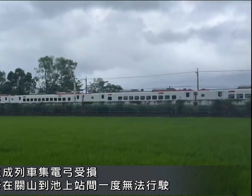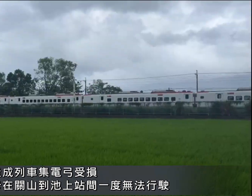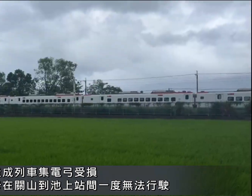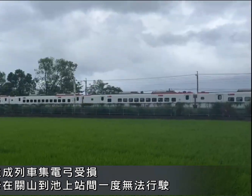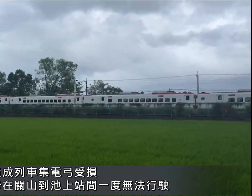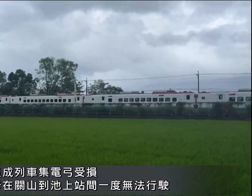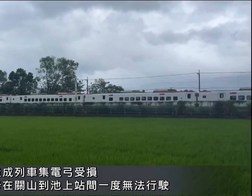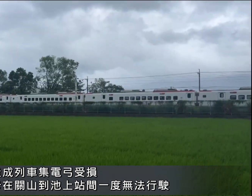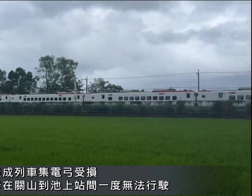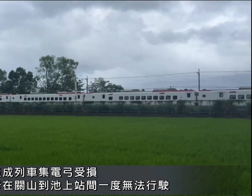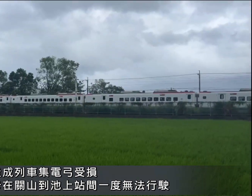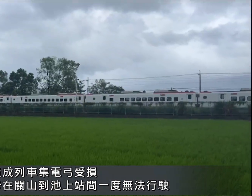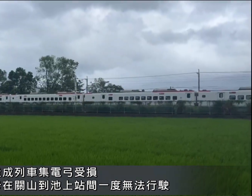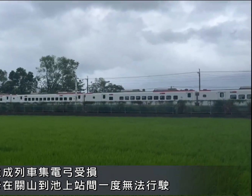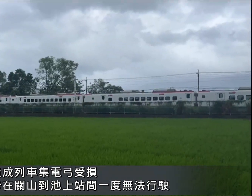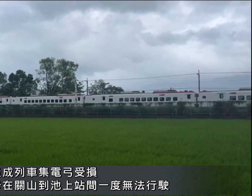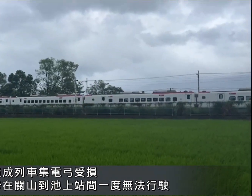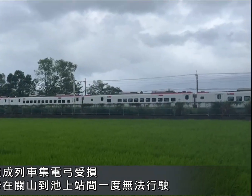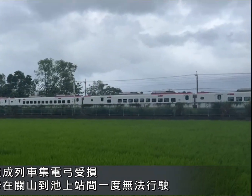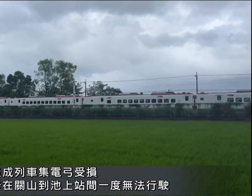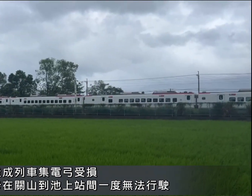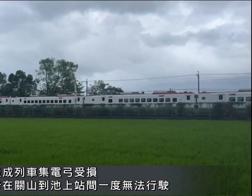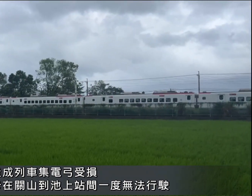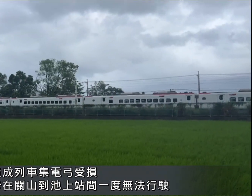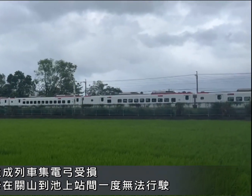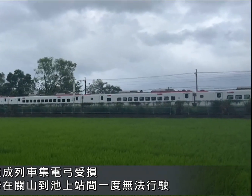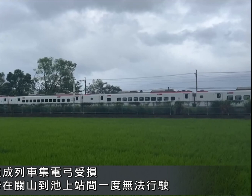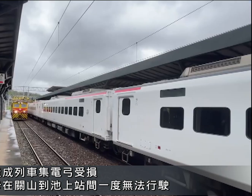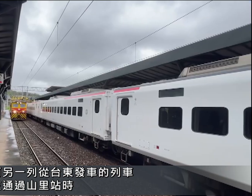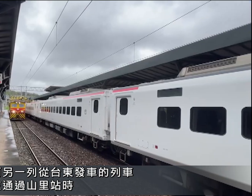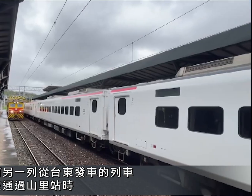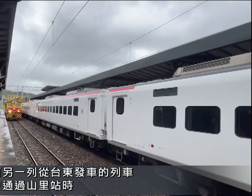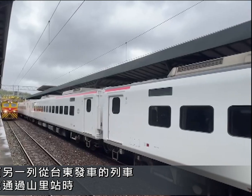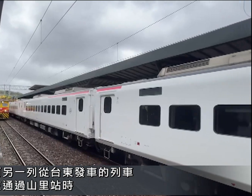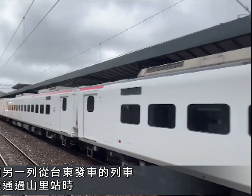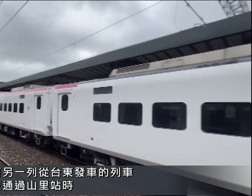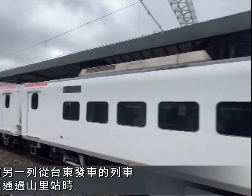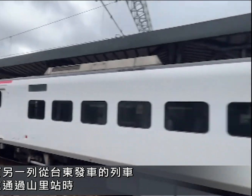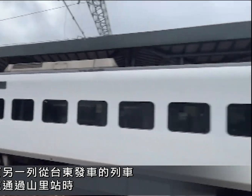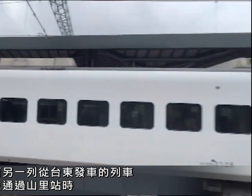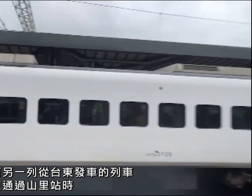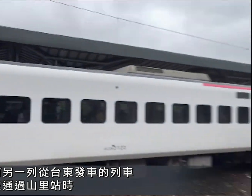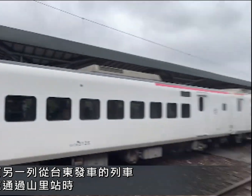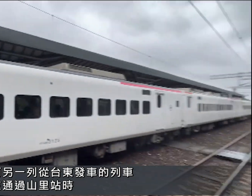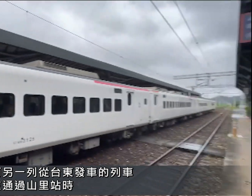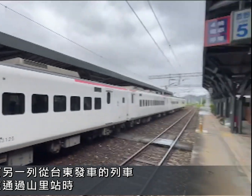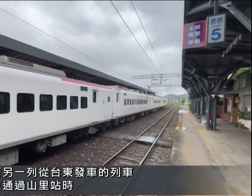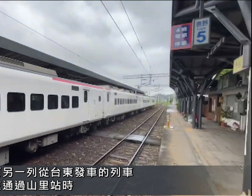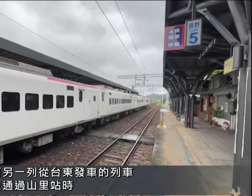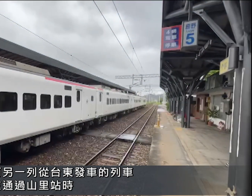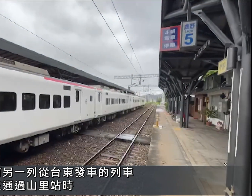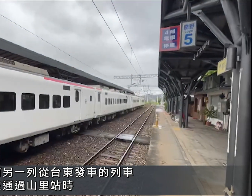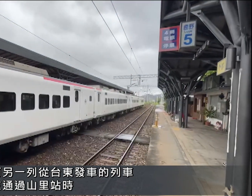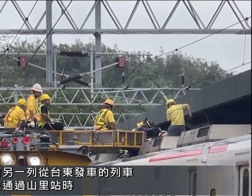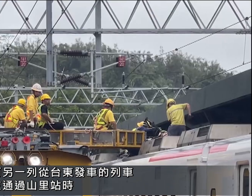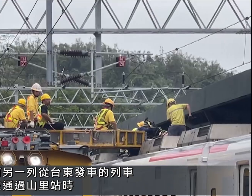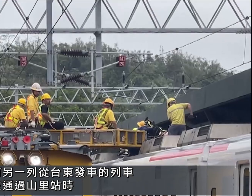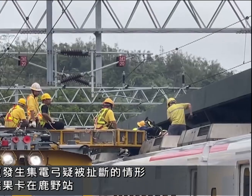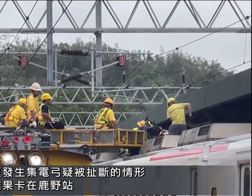关山到池上间，一度无法行驶。而另一列从台东发车的列车，在通过山里站时，更发生